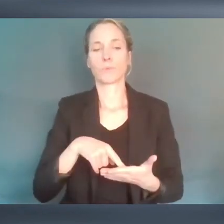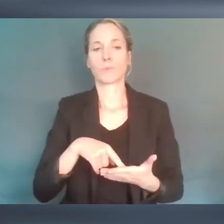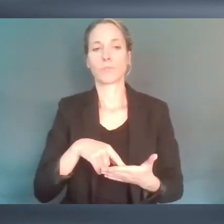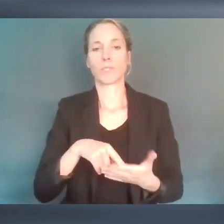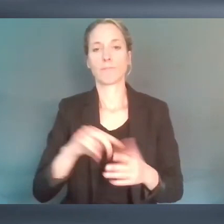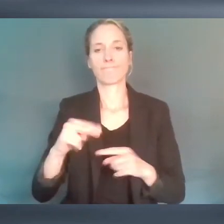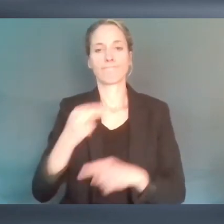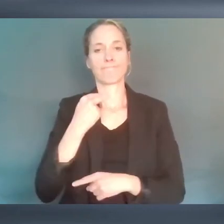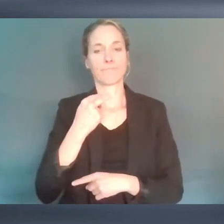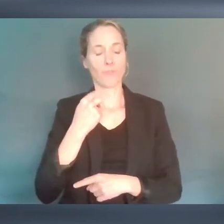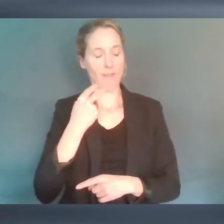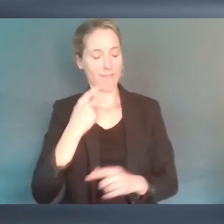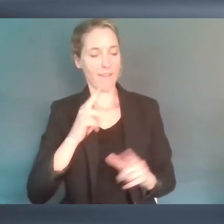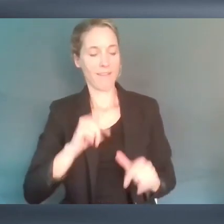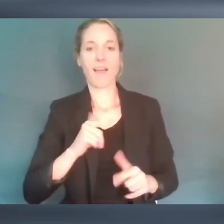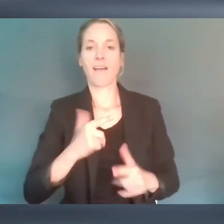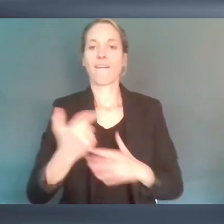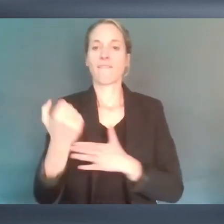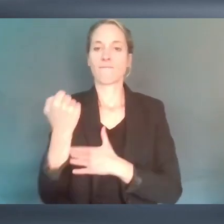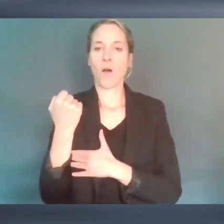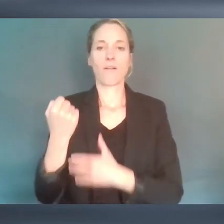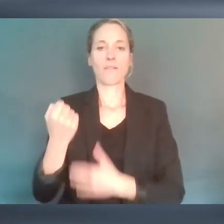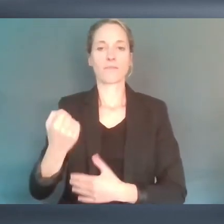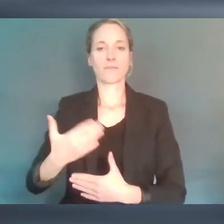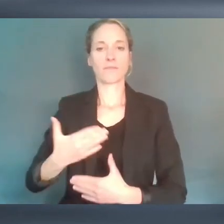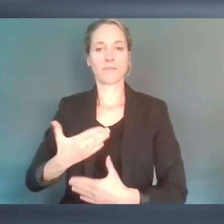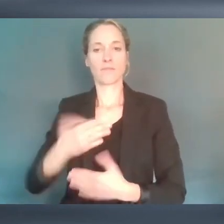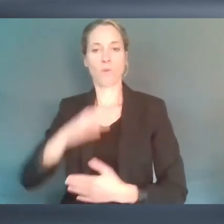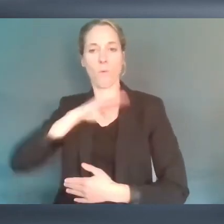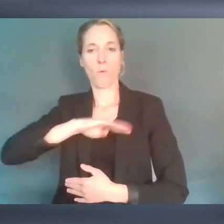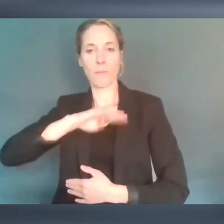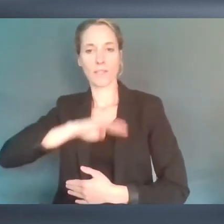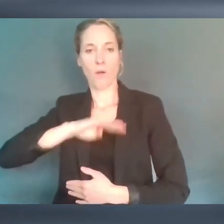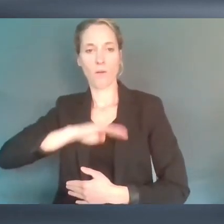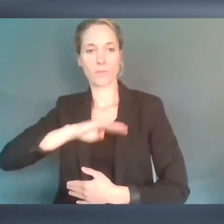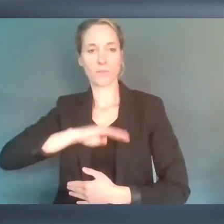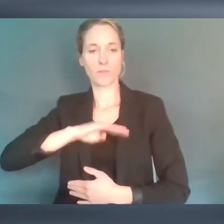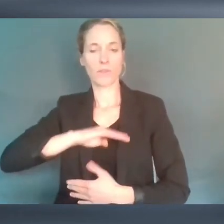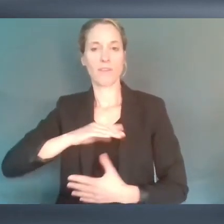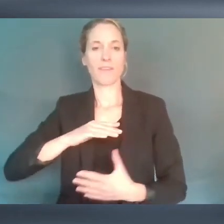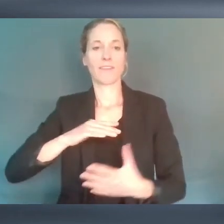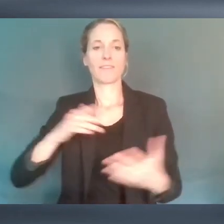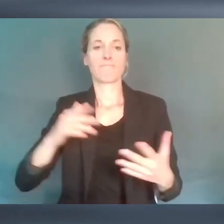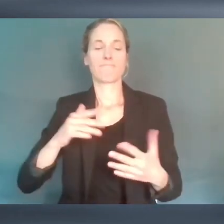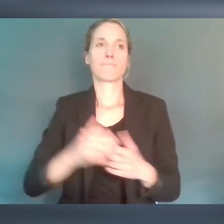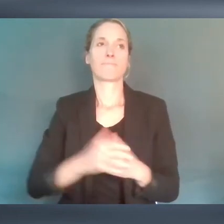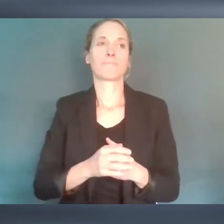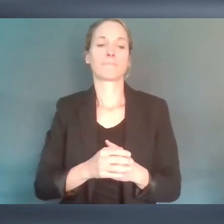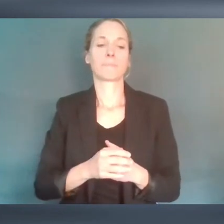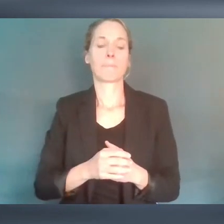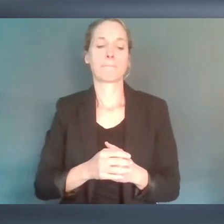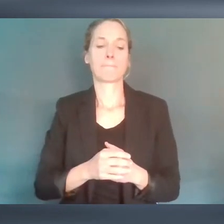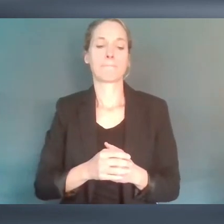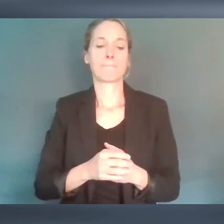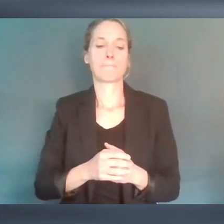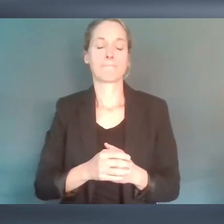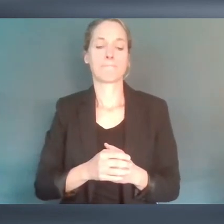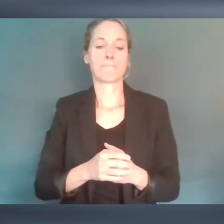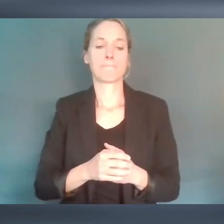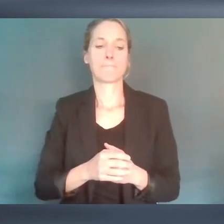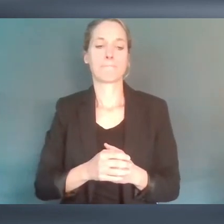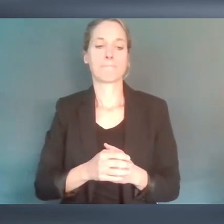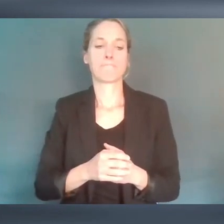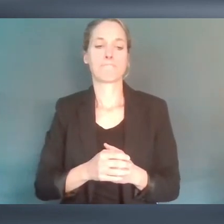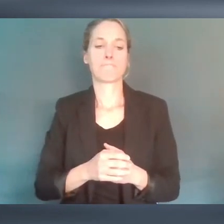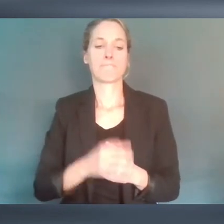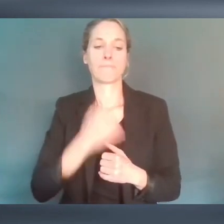et des opportunités et on doit aller contre une forme de culture sociale qui ramène le handicap à